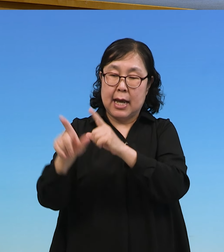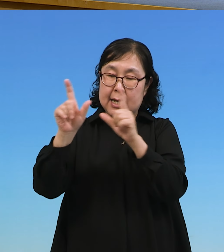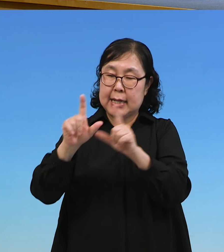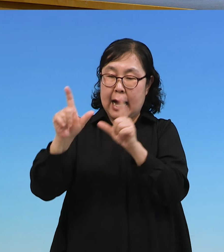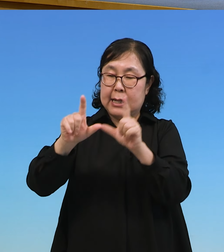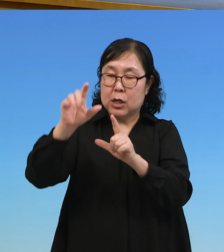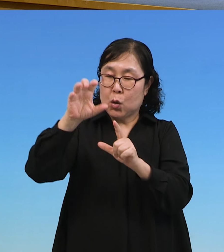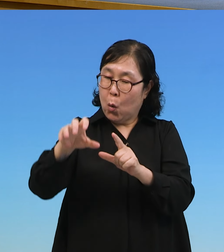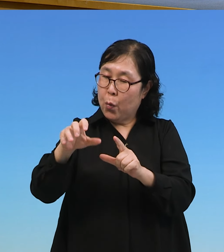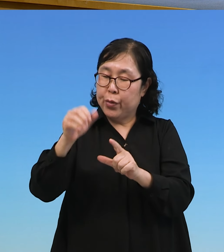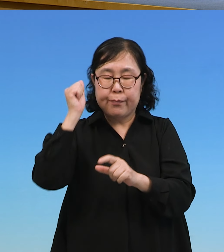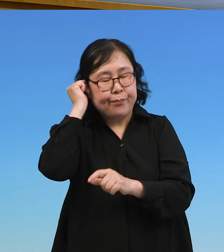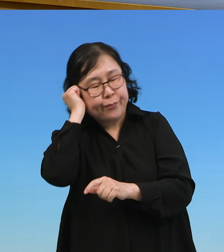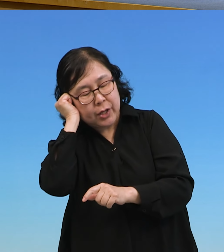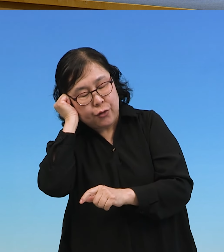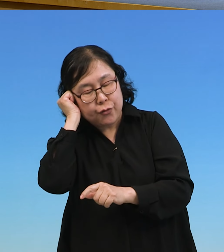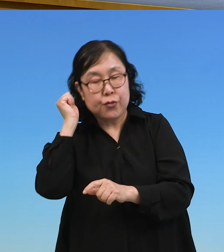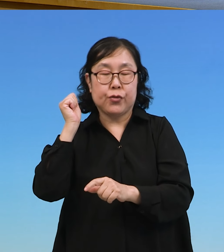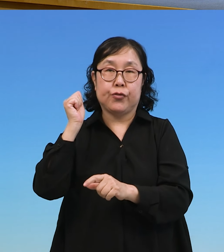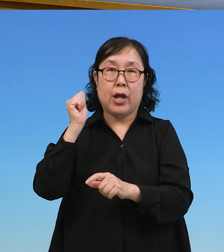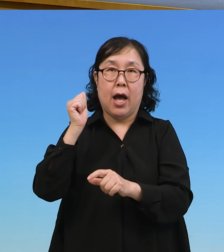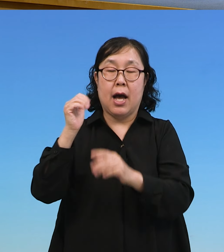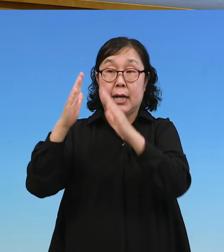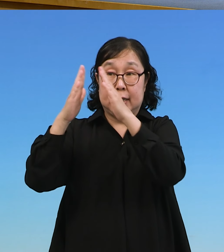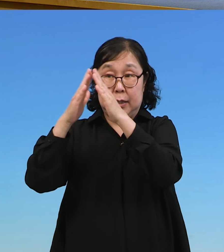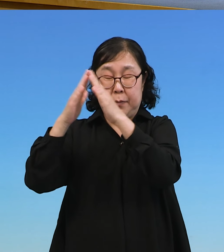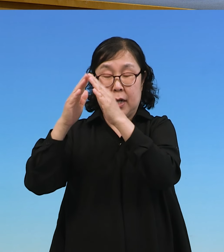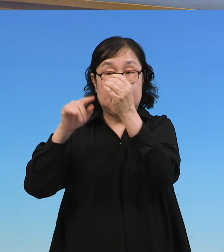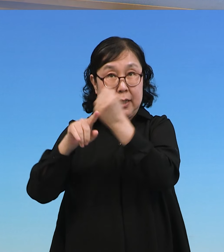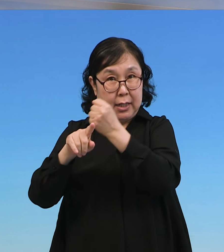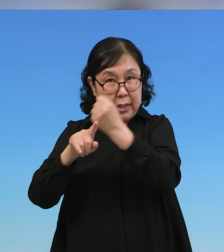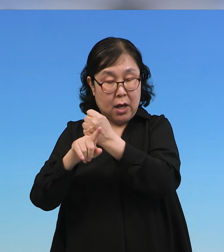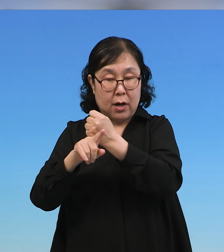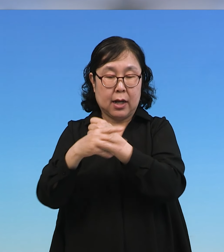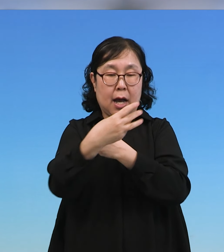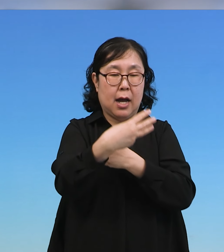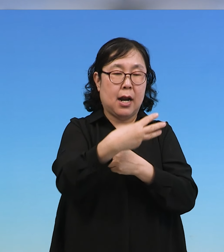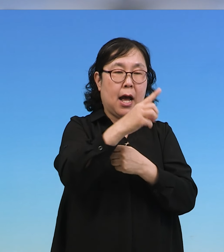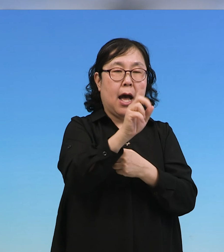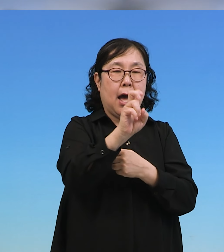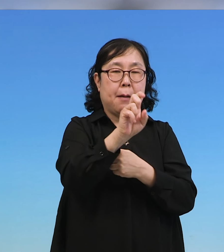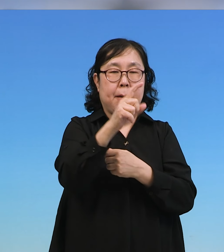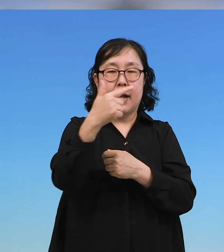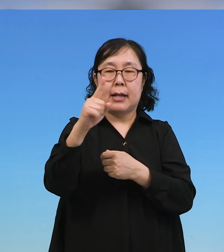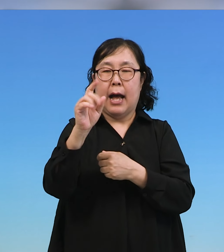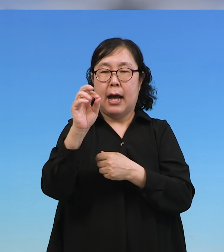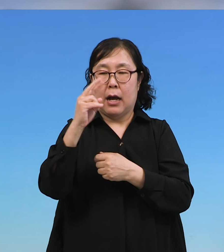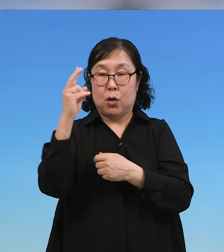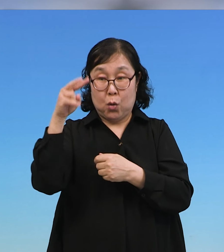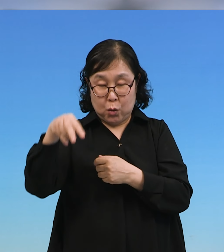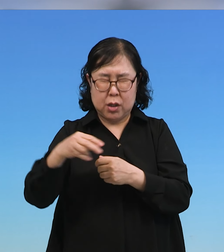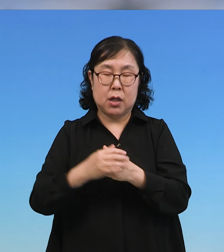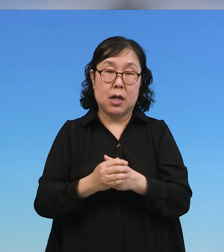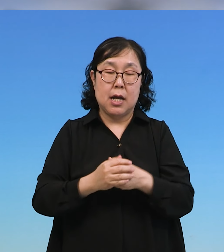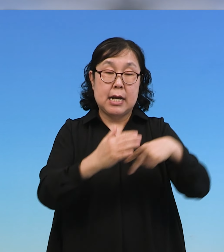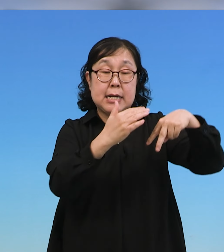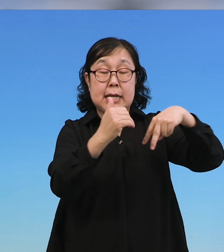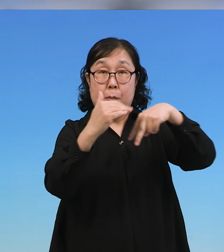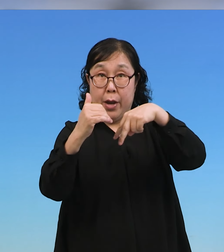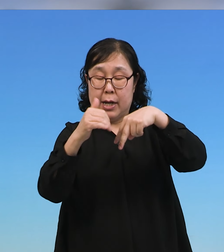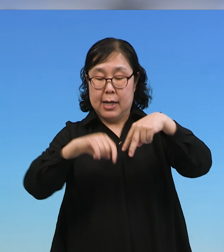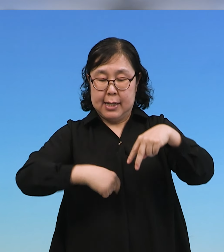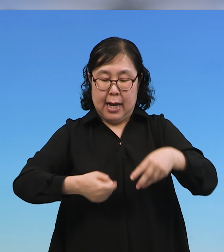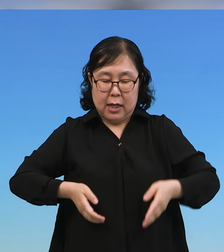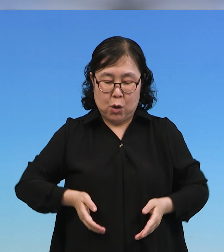혹은 기숙사, 이런 뜻을 가진 단어입니다. 그러니까 라마나옅, 이 공동체는요, 사무엘이